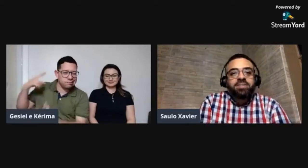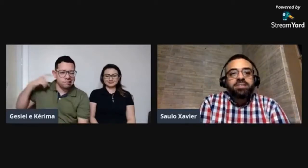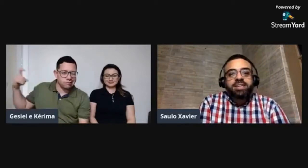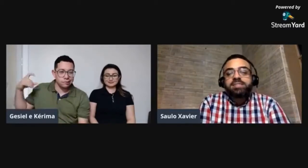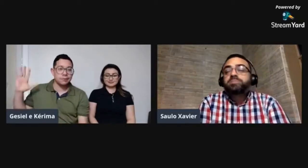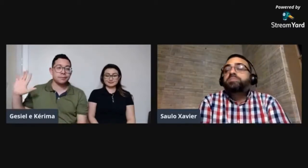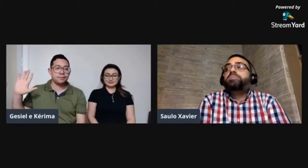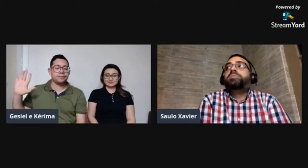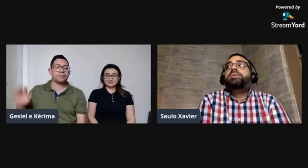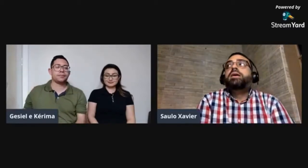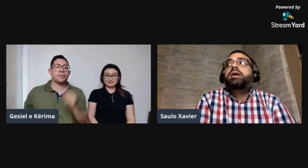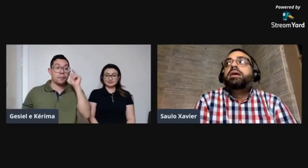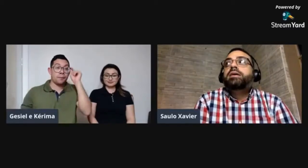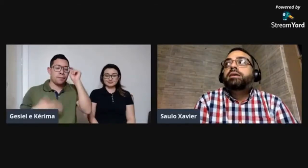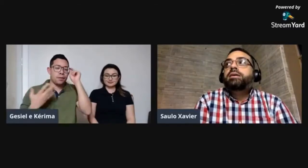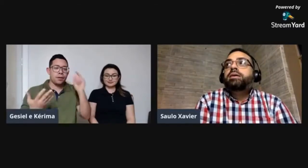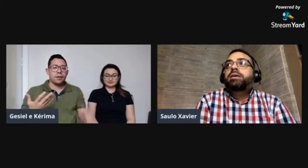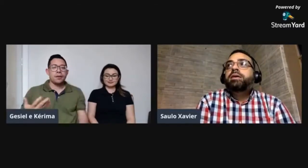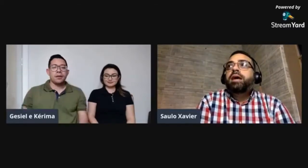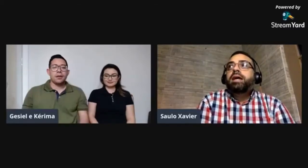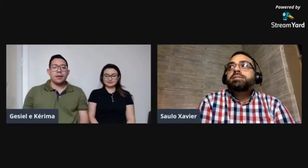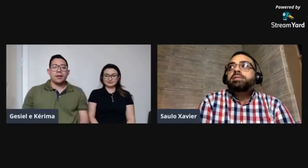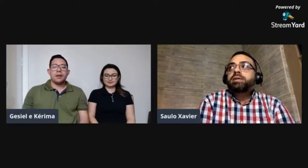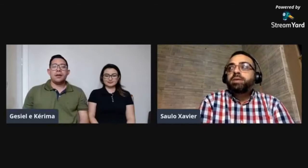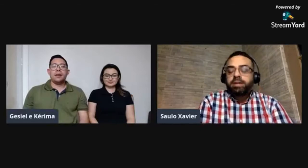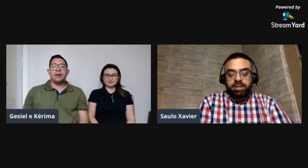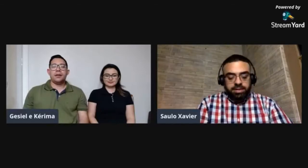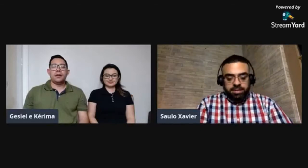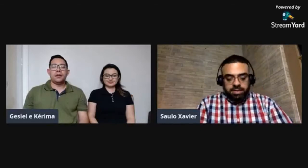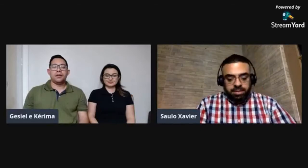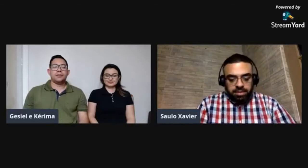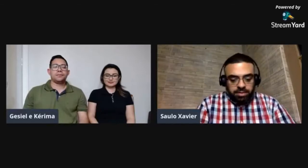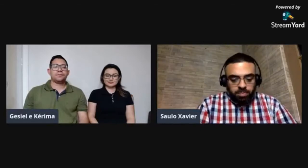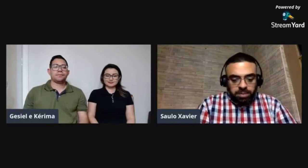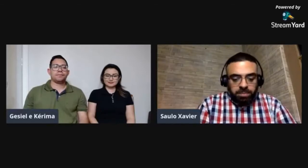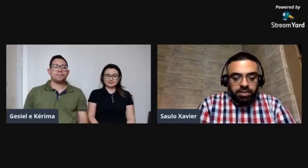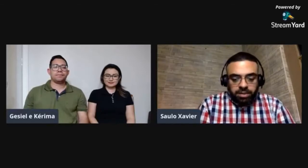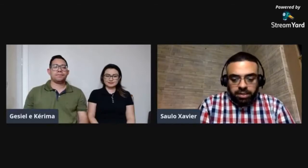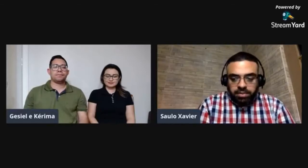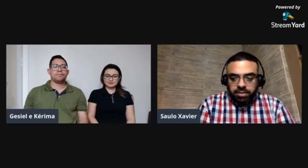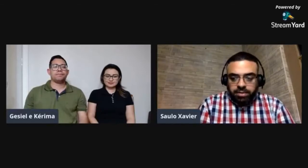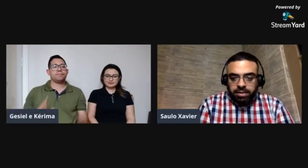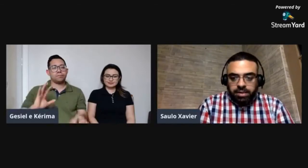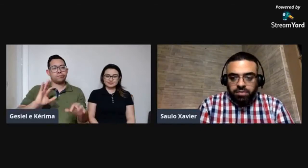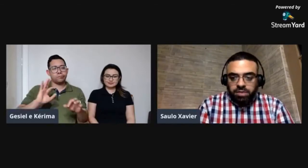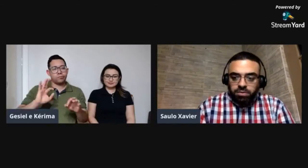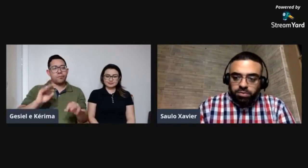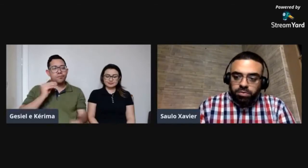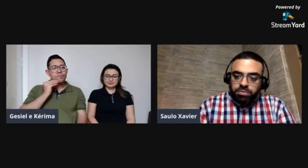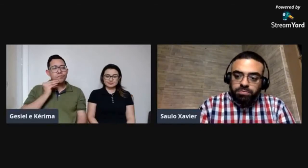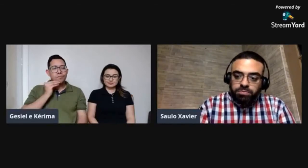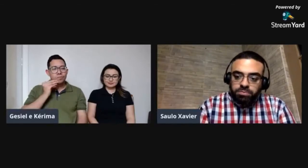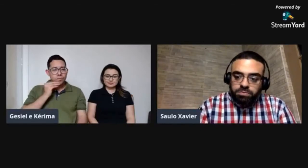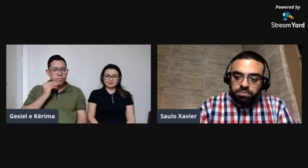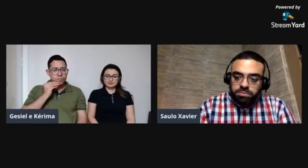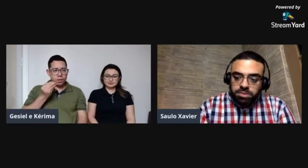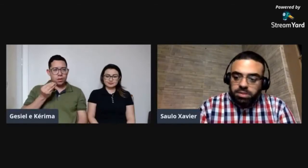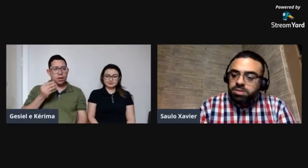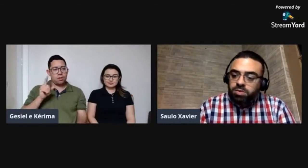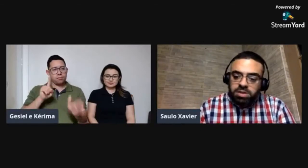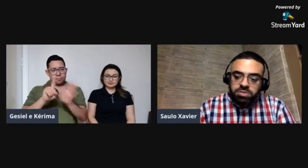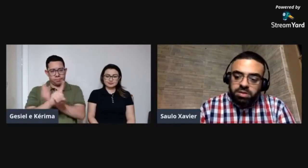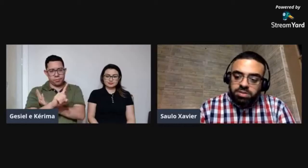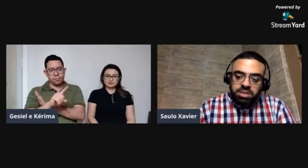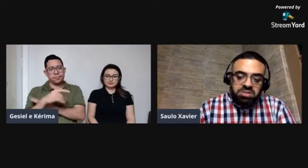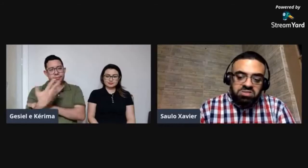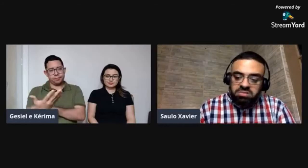O que acontece? Em relação ao preparo que a Carla falou,